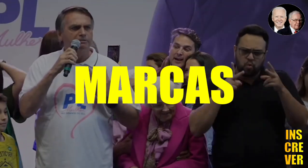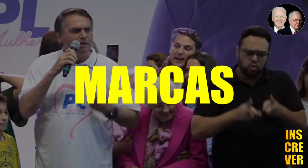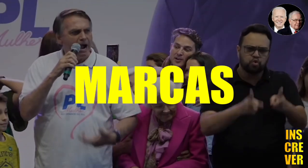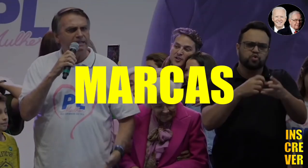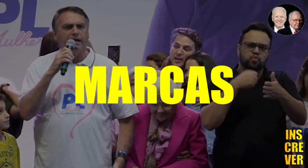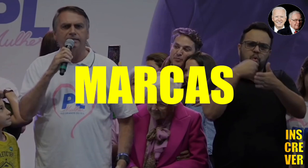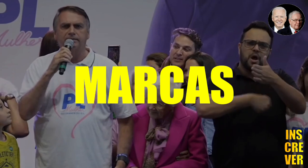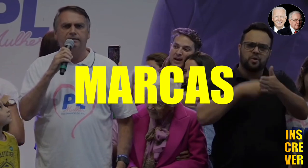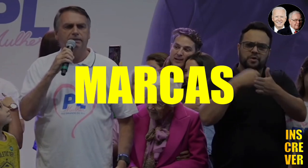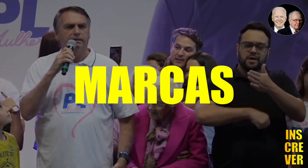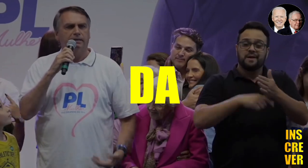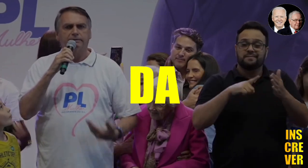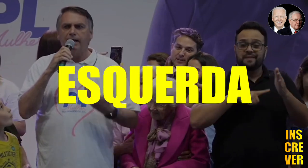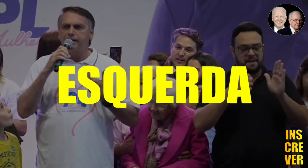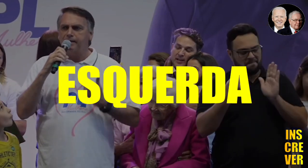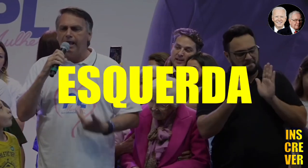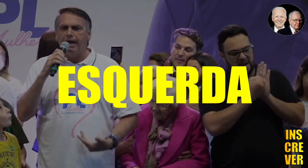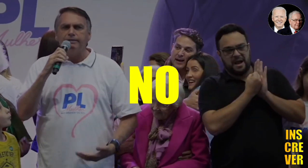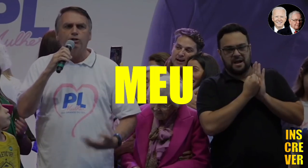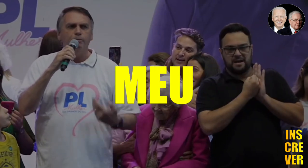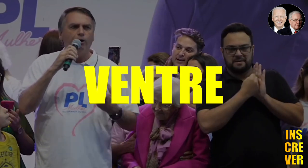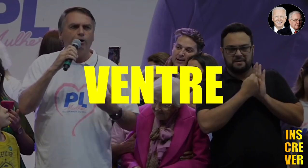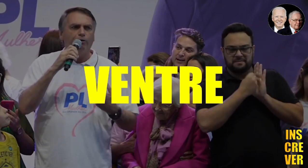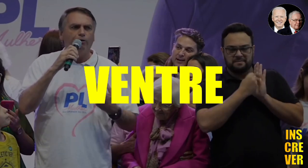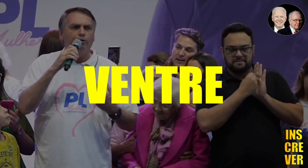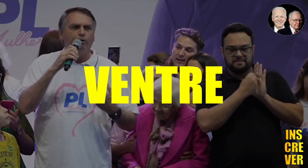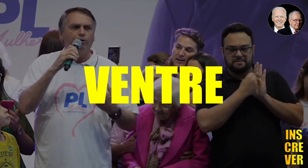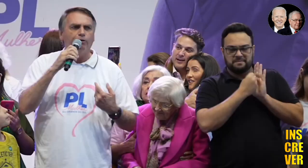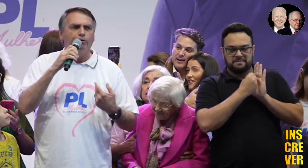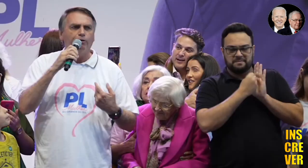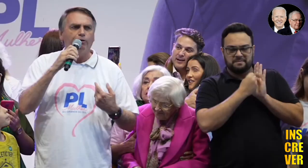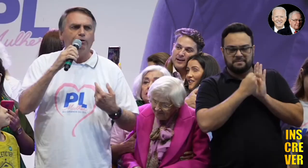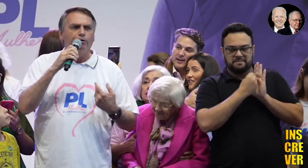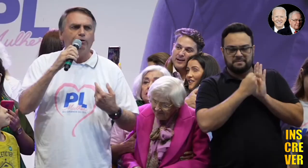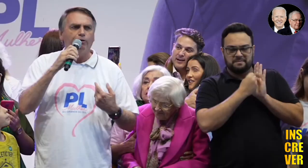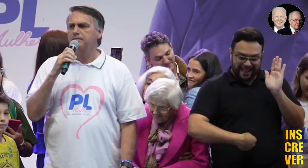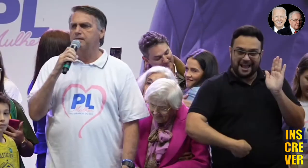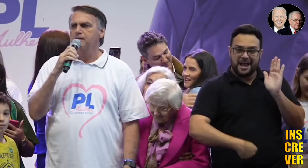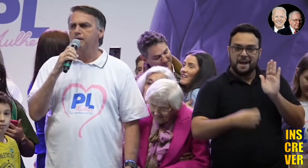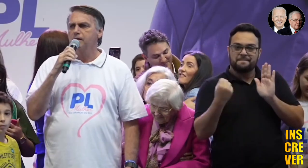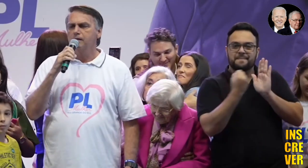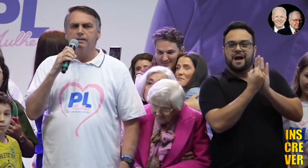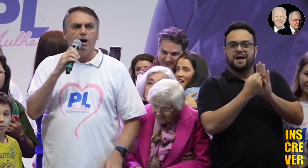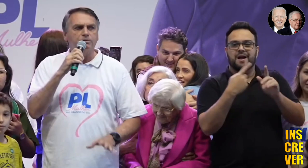Tenho as marcas da esquerda no meu ventre.